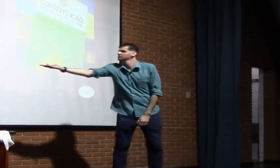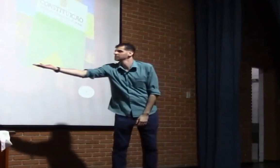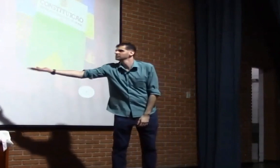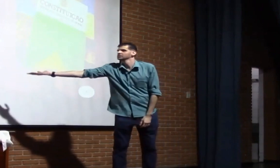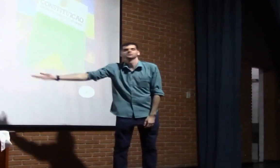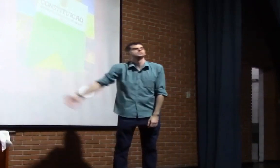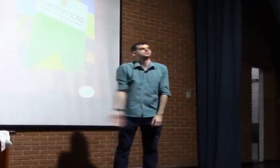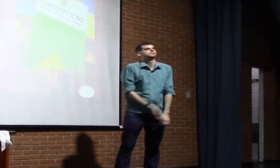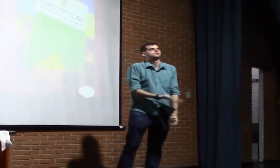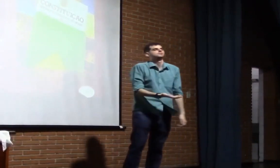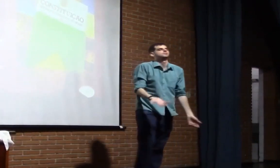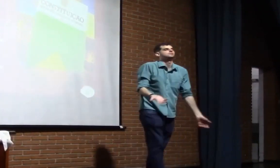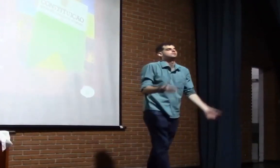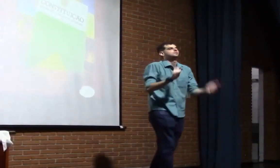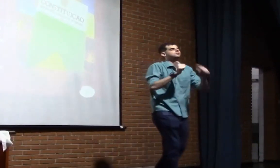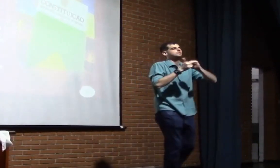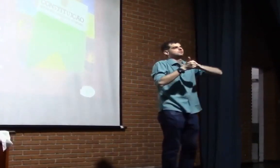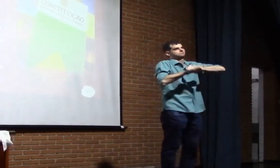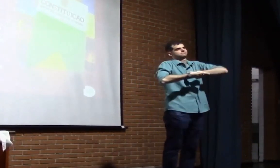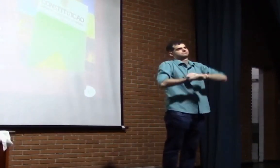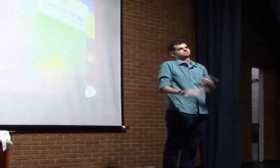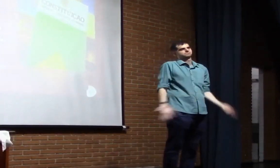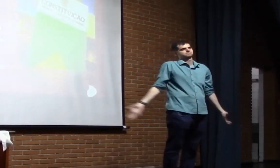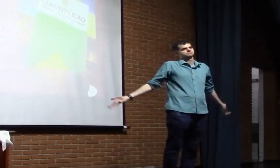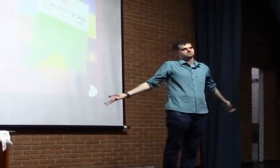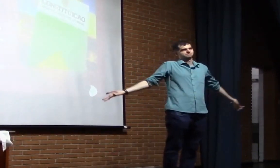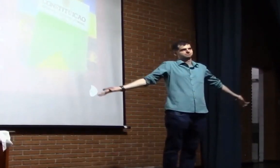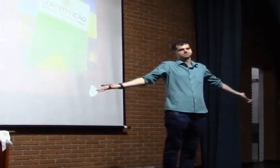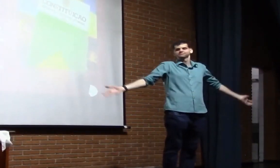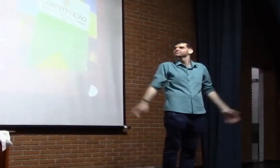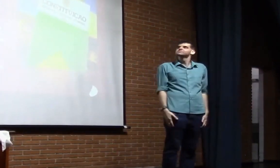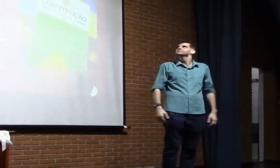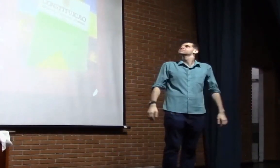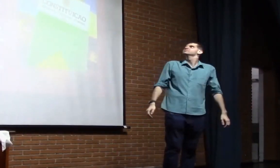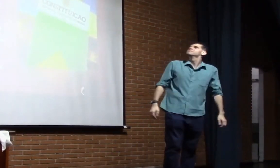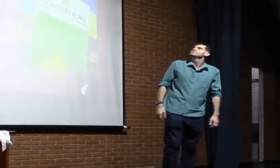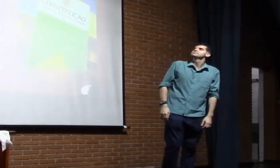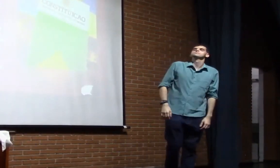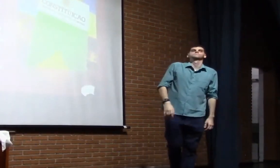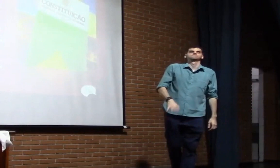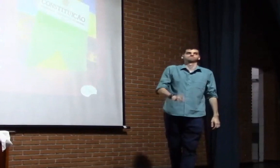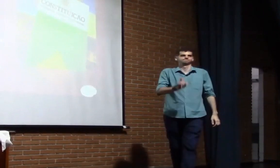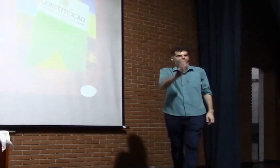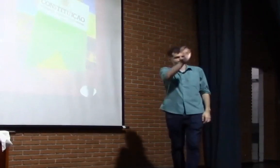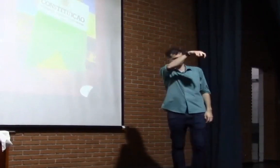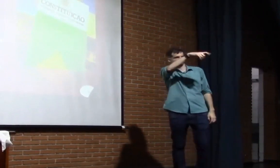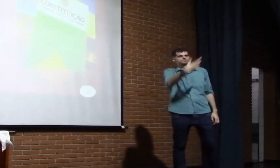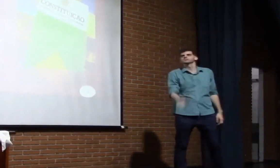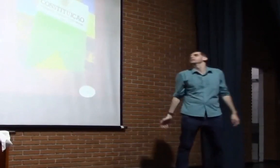Questão da garantia, cadê a garantia da acessibilidade, da adaptação, das adaptações?